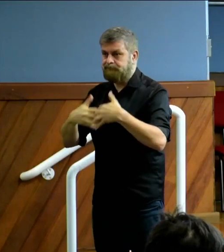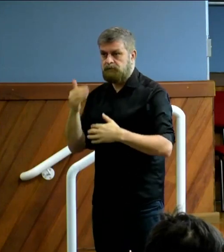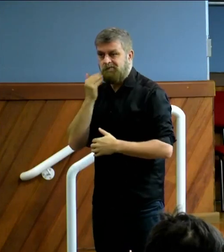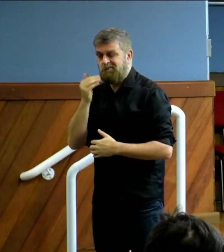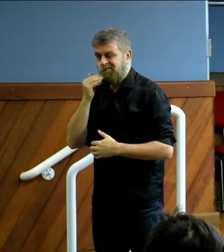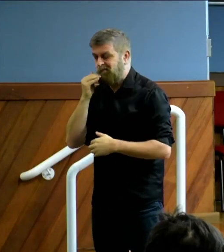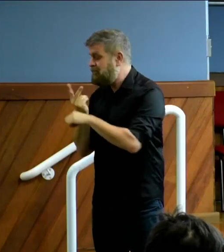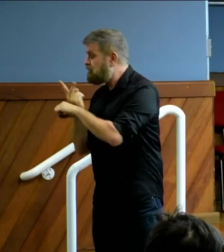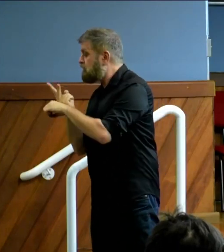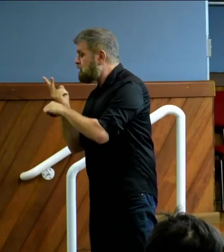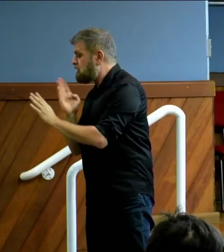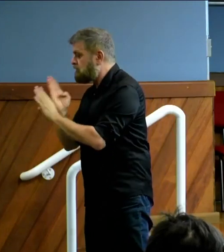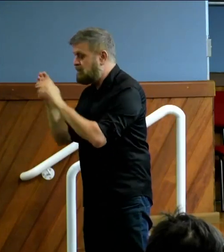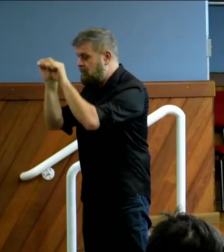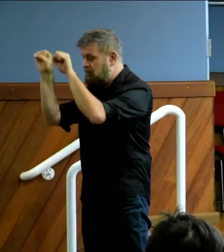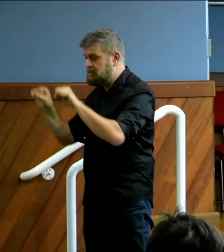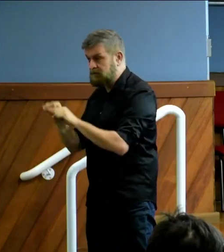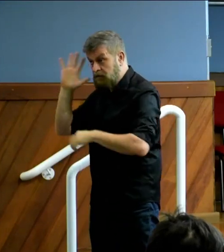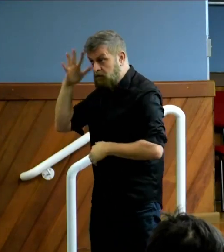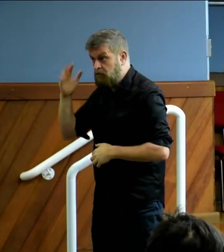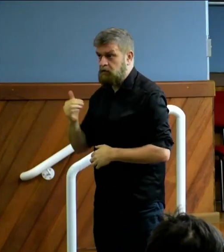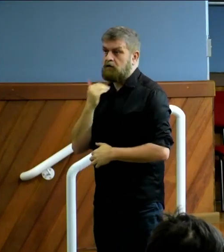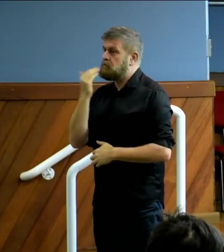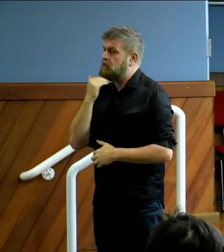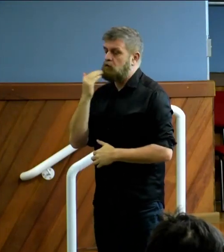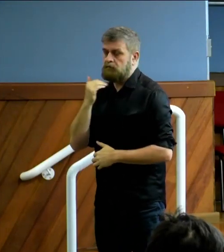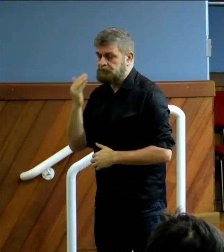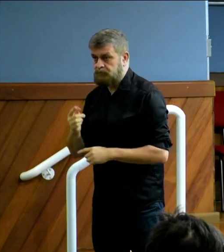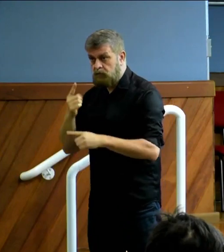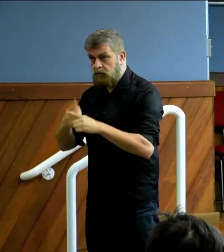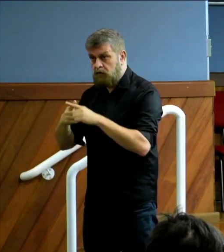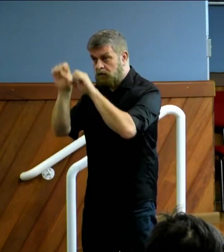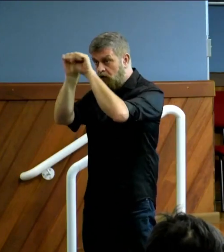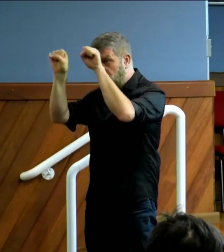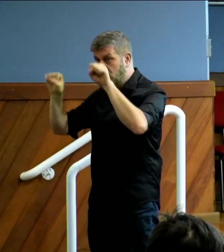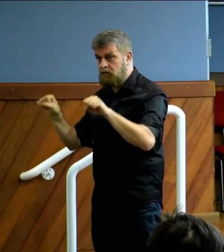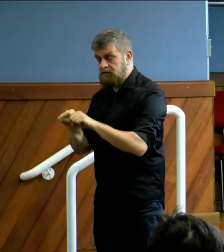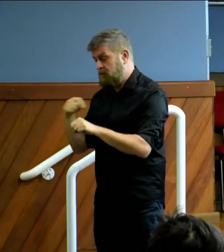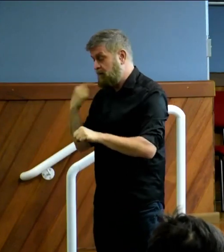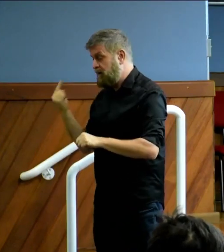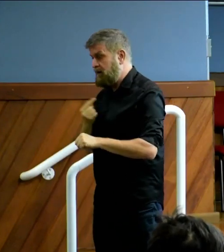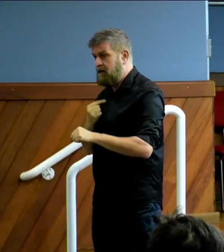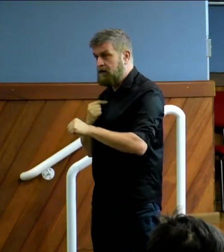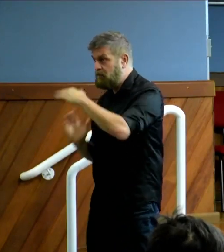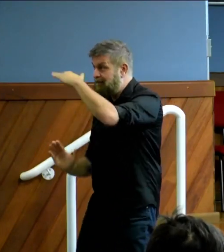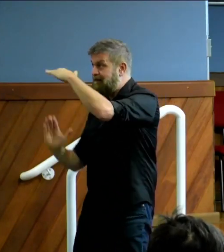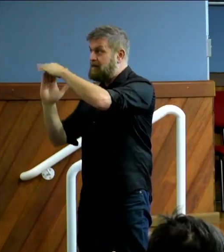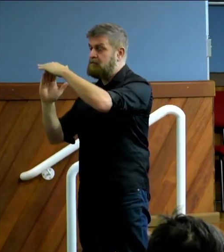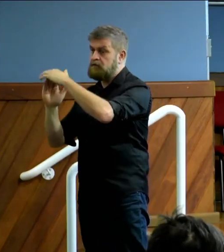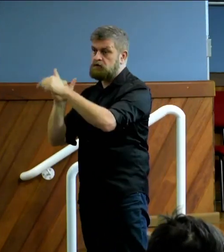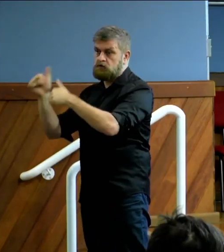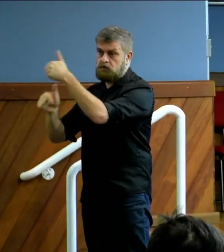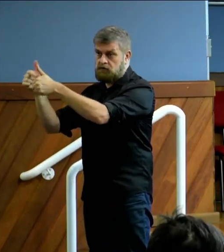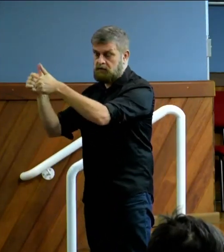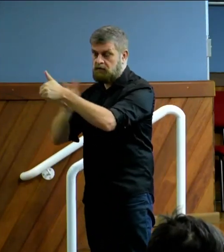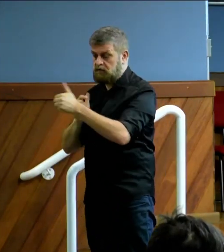buscar. Ah, o sistema resolve. Não, o sistema não resolve. Porque o sistema é a ponta do nosso processo. Tem um trabalho aqui